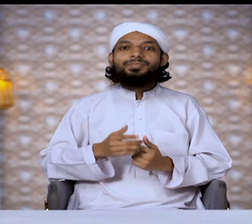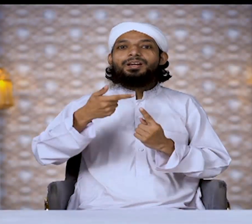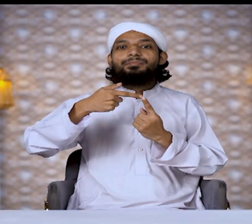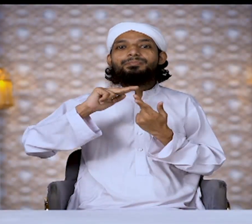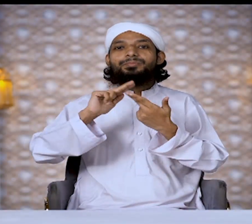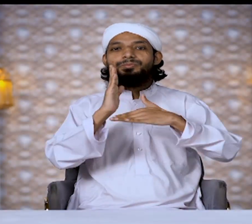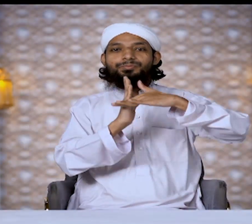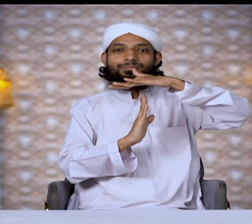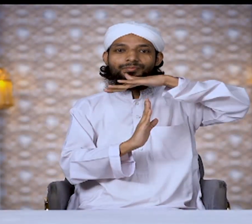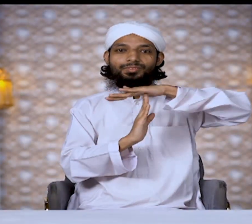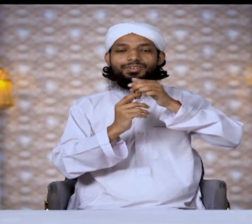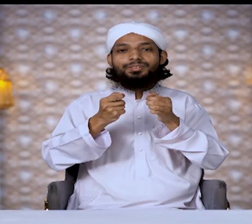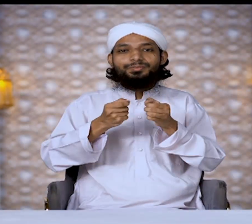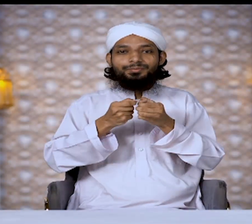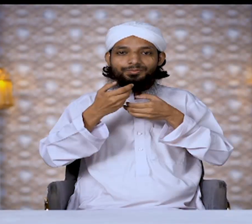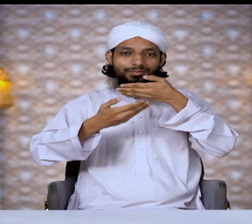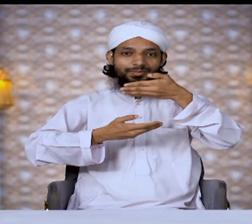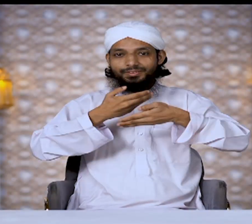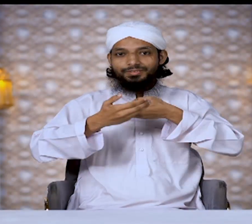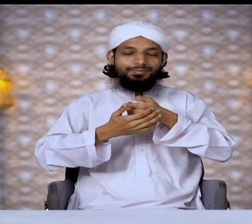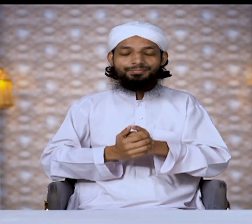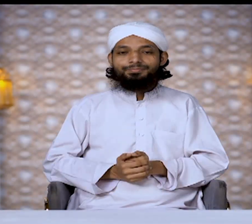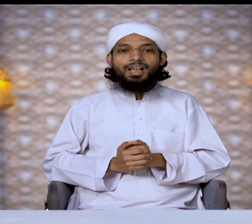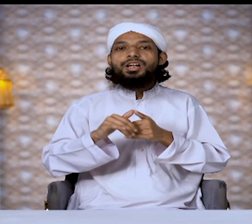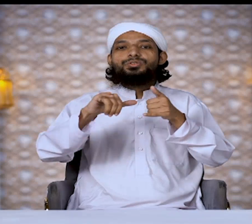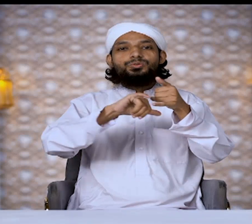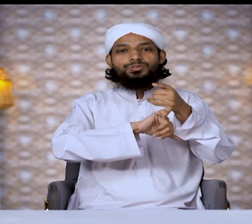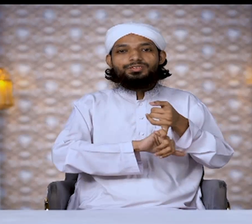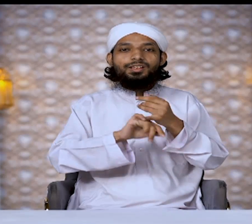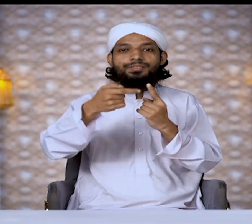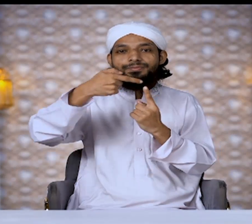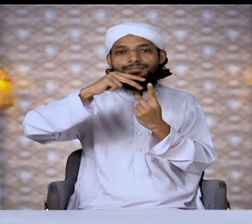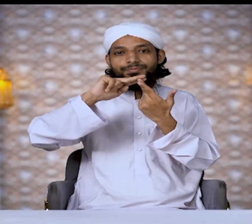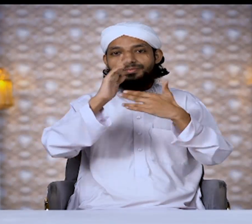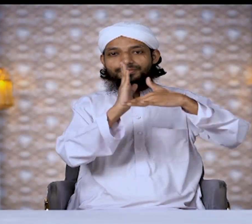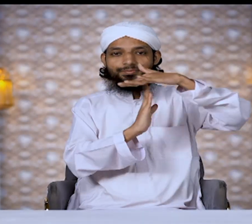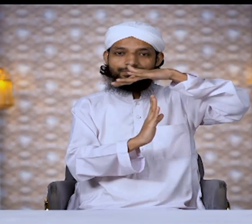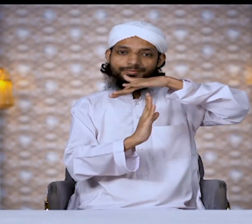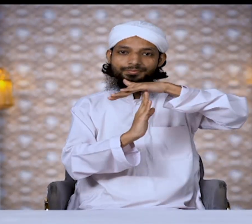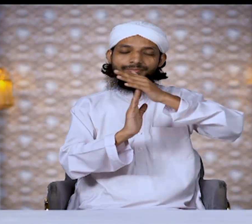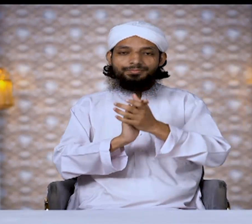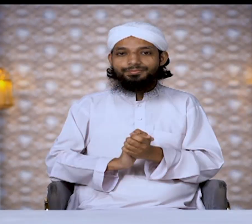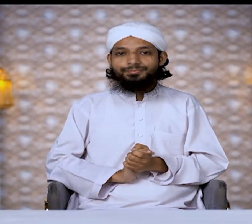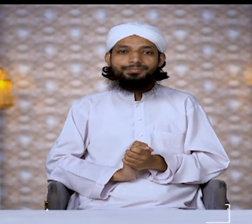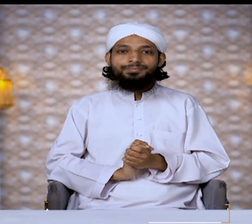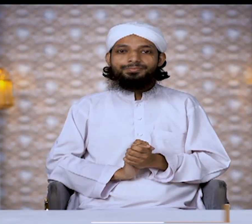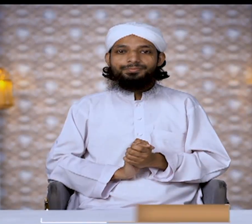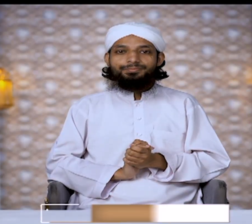مولانا بدر الدین قادری رحمت اللہ علیہ فرماتے ہیں، صدر الشریعہ حضرت علامہ مولانا محمد امجد علی اعظمی رحمت اللہ علیہ